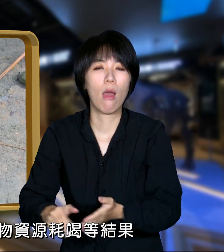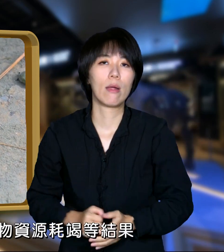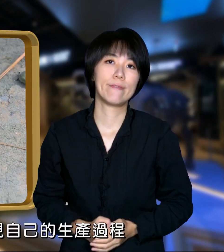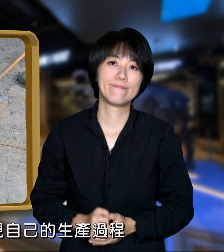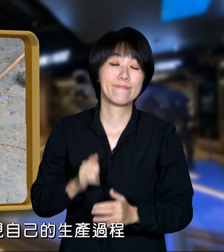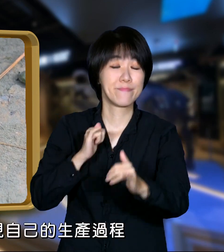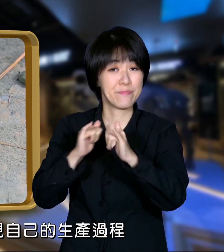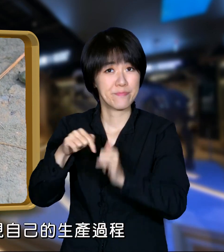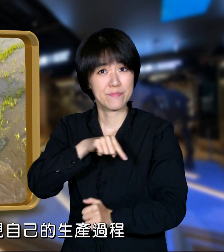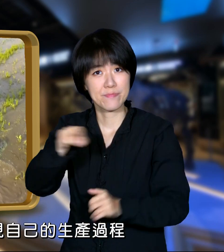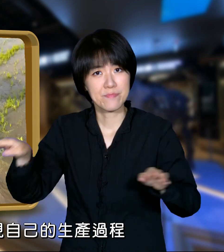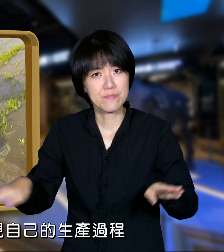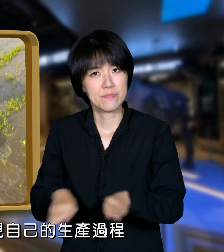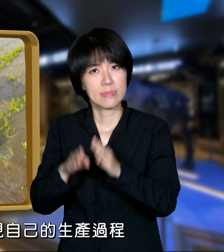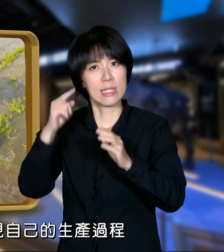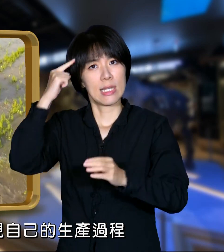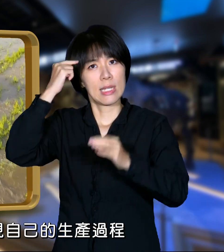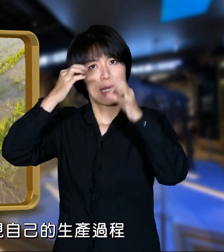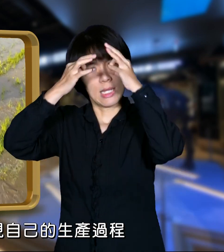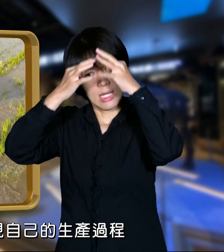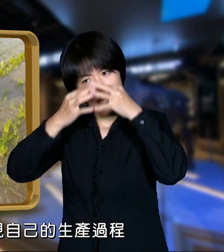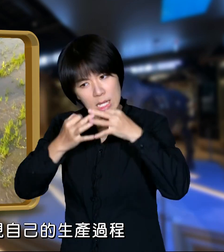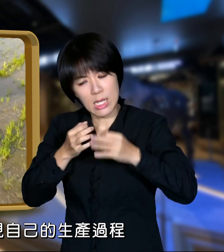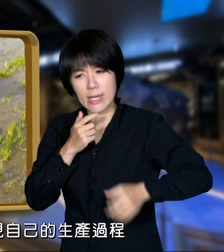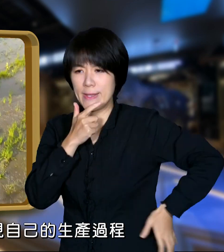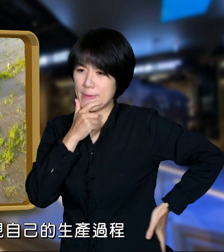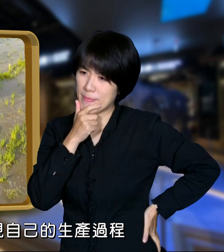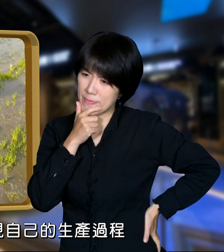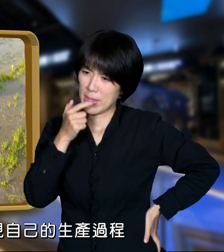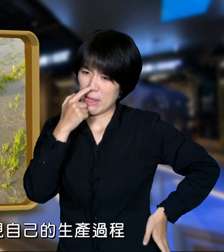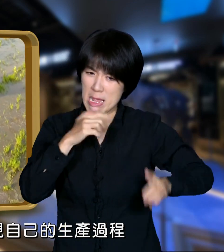人们开始检视自己的生产过程。